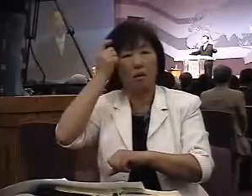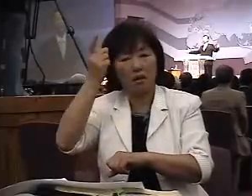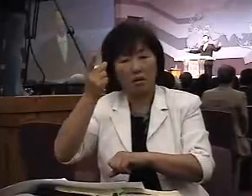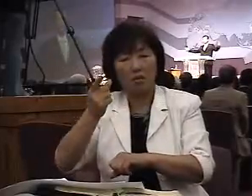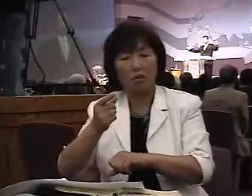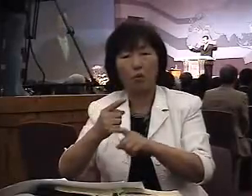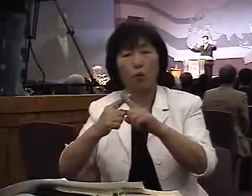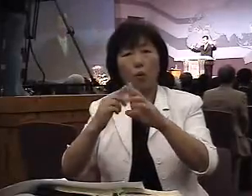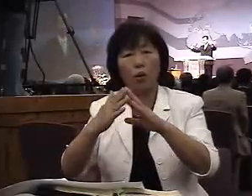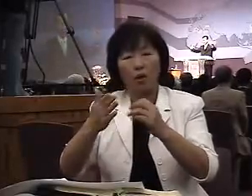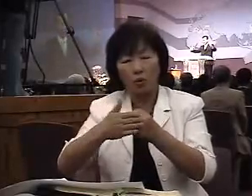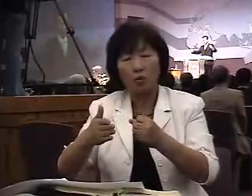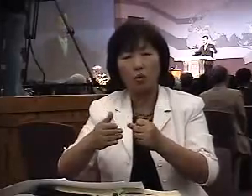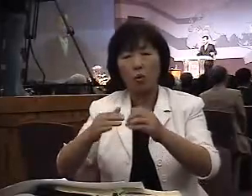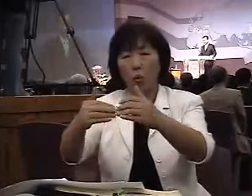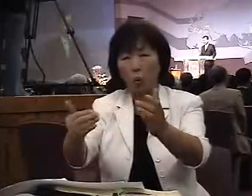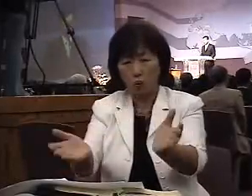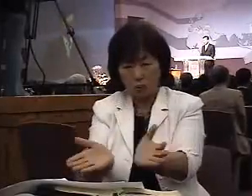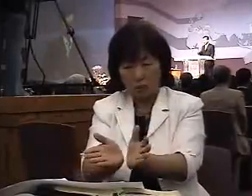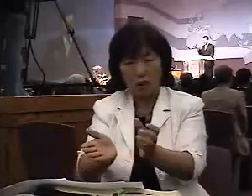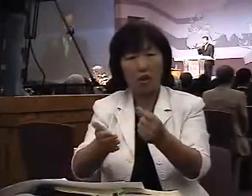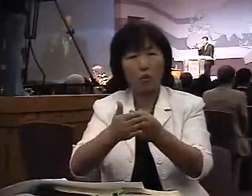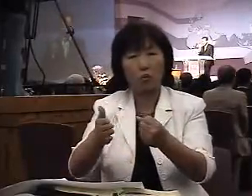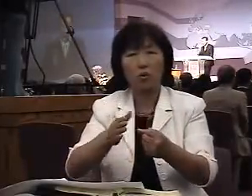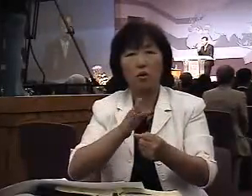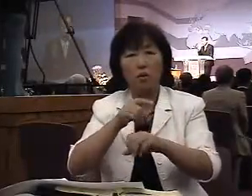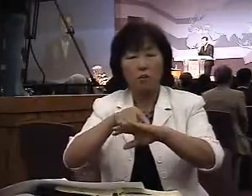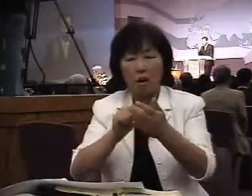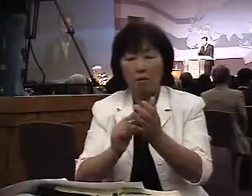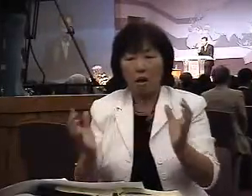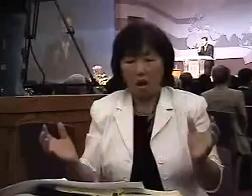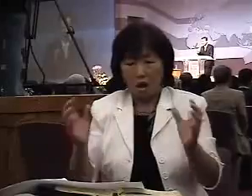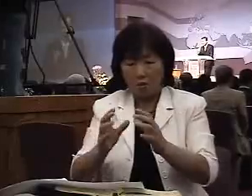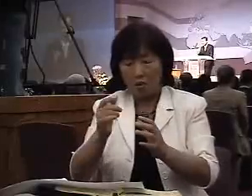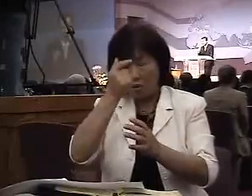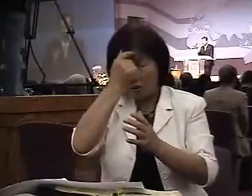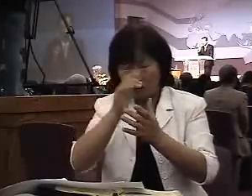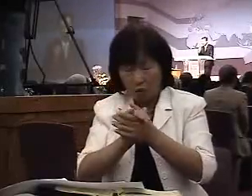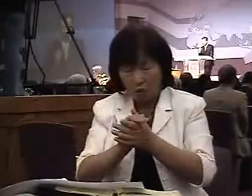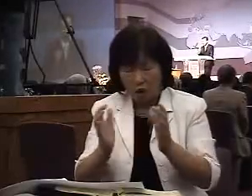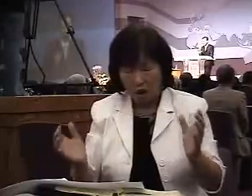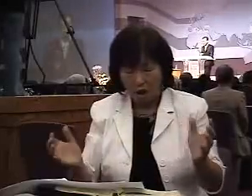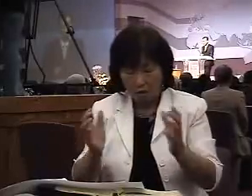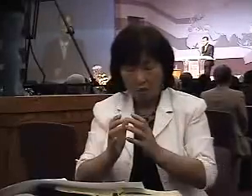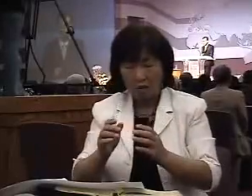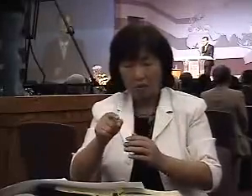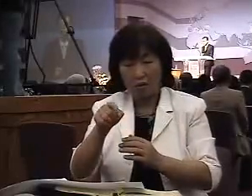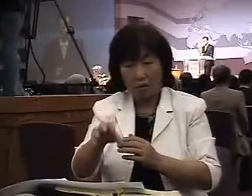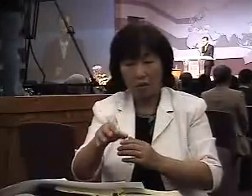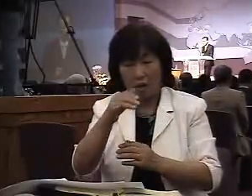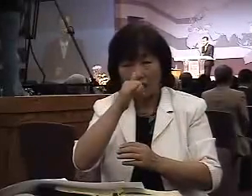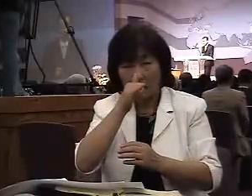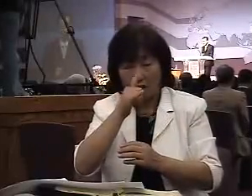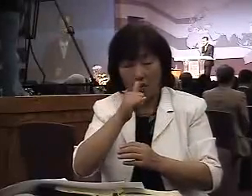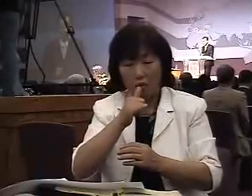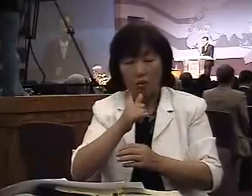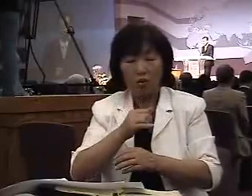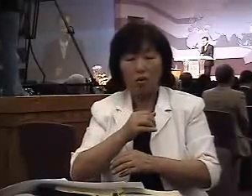정말 교회로서 공동체로서 정말 마음을 합하고 기도를 합해야 할 일이 여기 있다고 말씀드리는